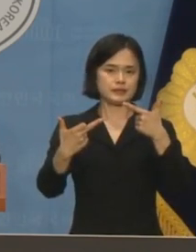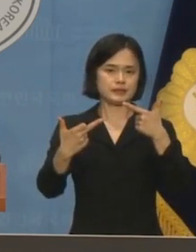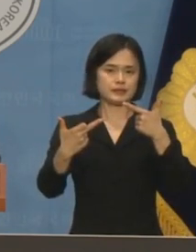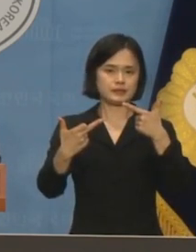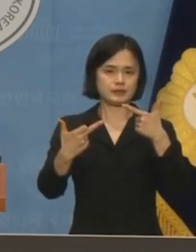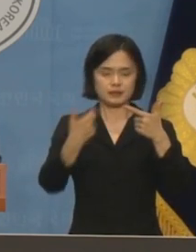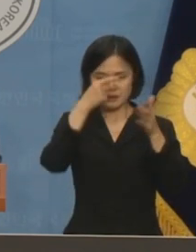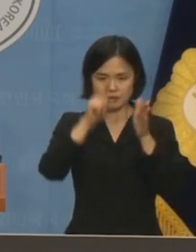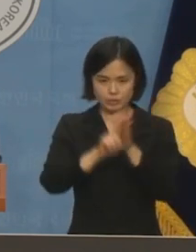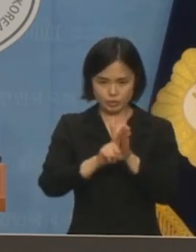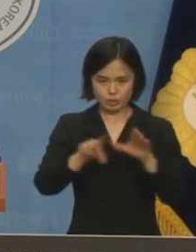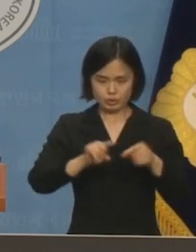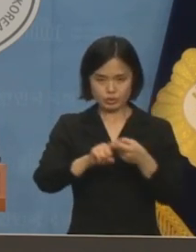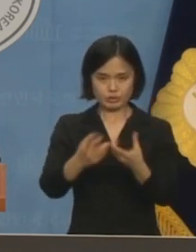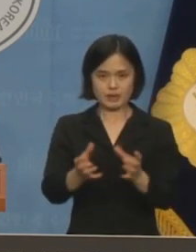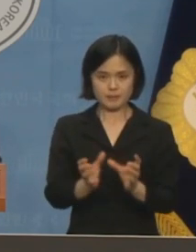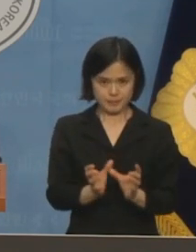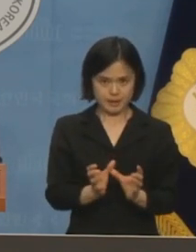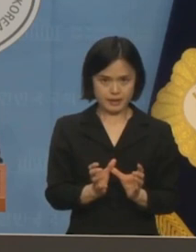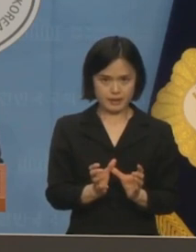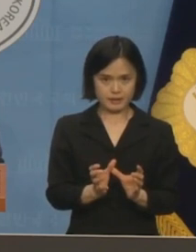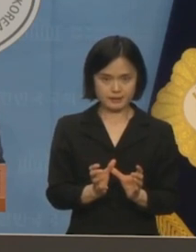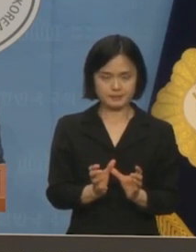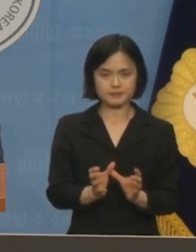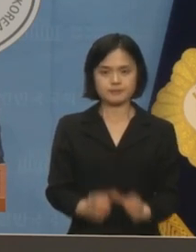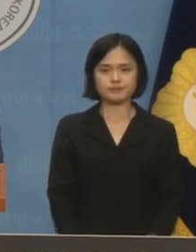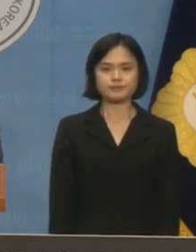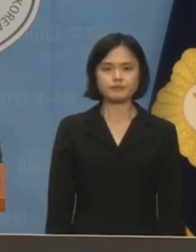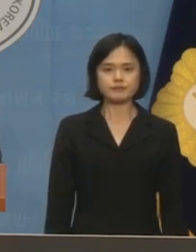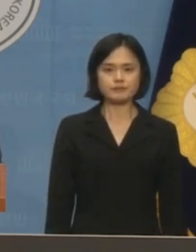기독교 총연합회 수기총